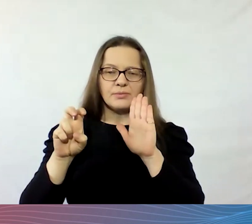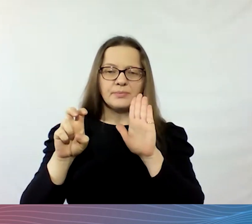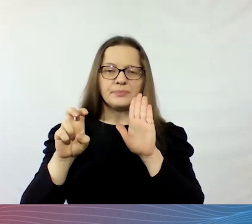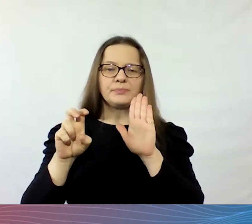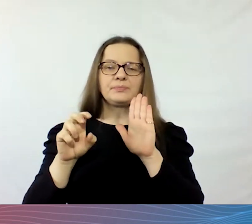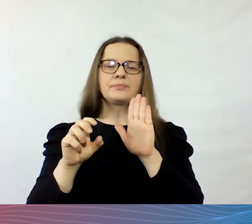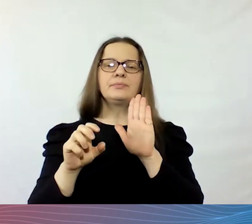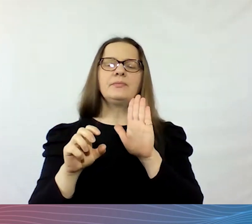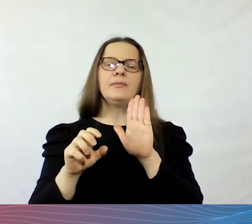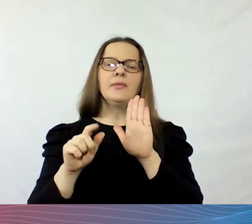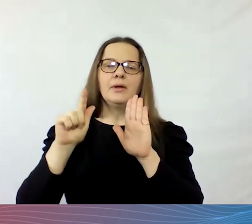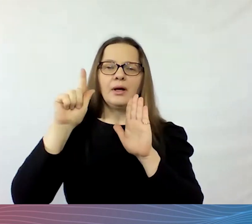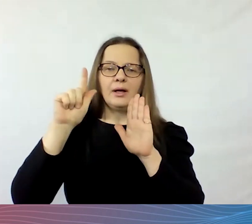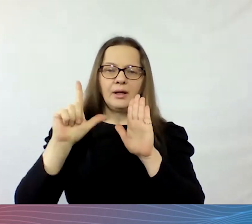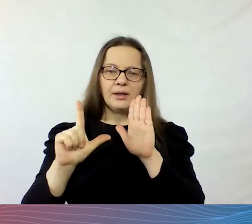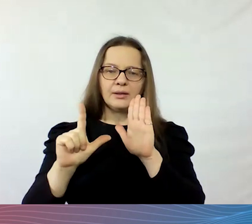Gálatas capítulo 5, né?